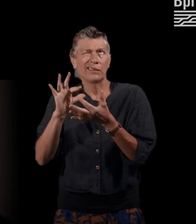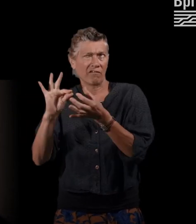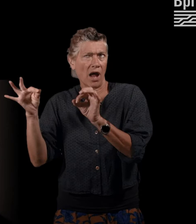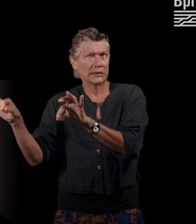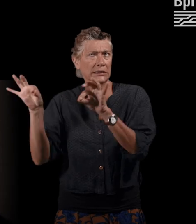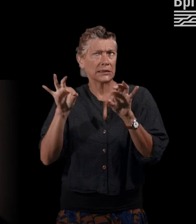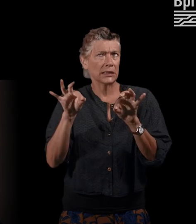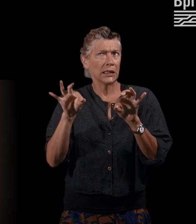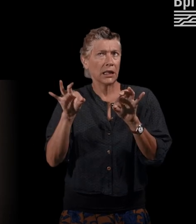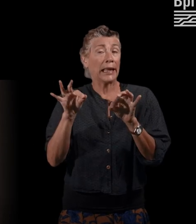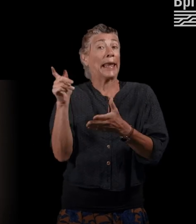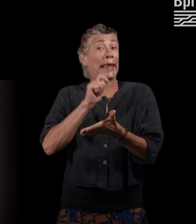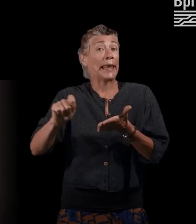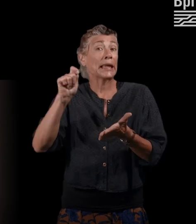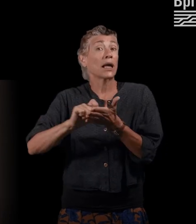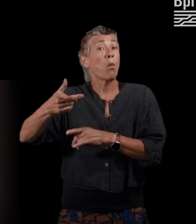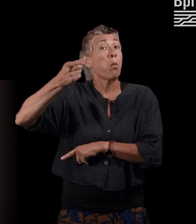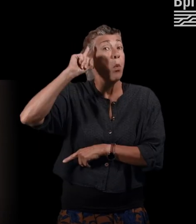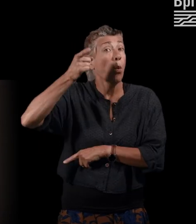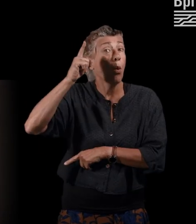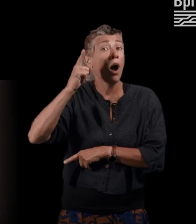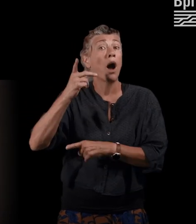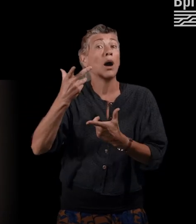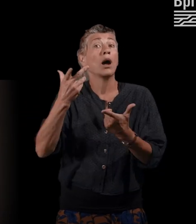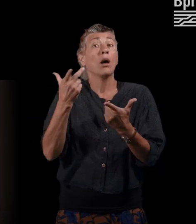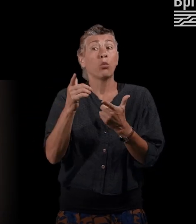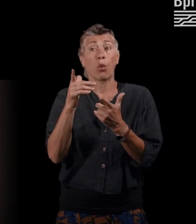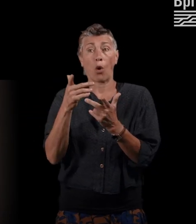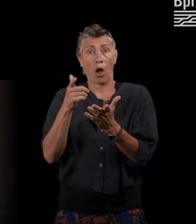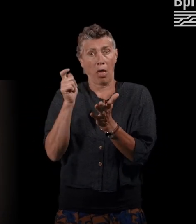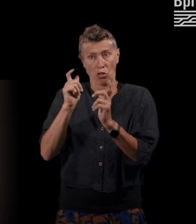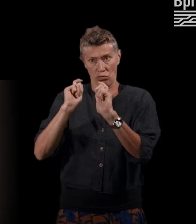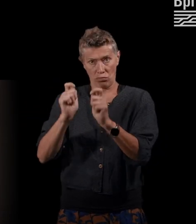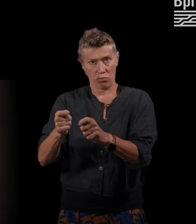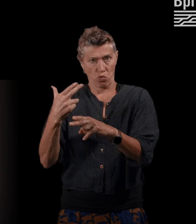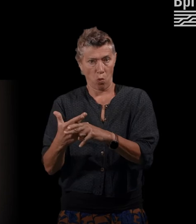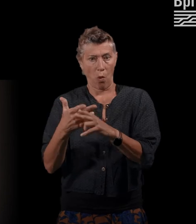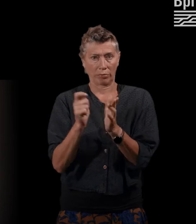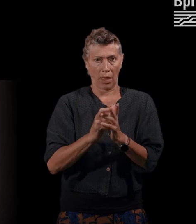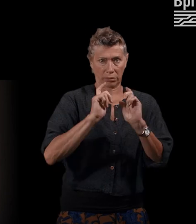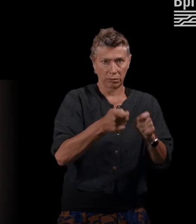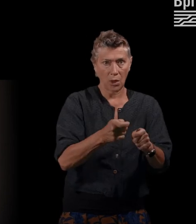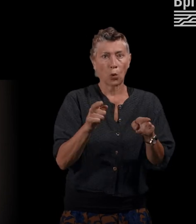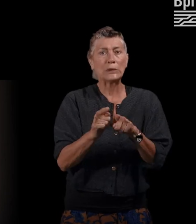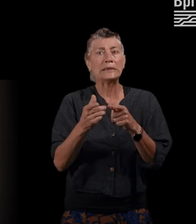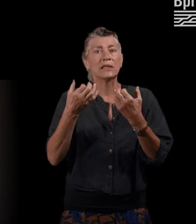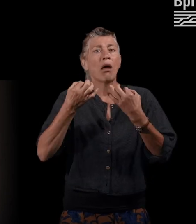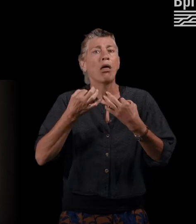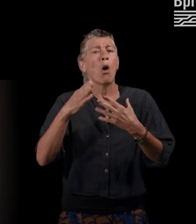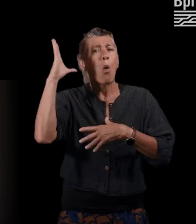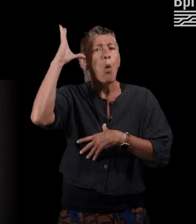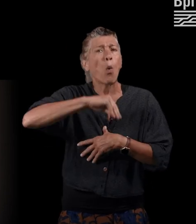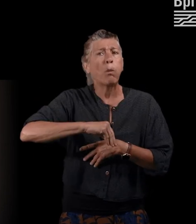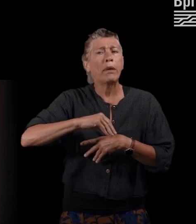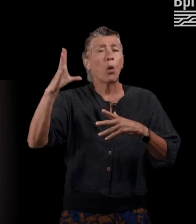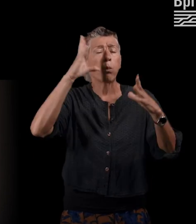on n'écrit pas pour autre chose que nommer et dater, cerner le temps, ralentir l'oubli.